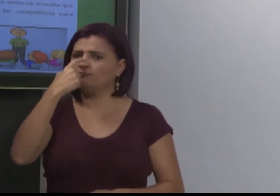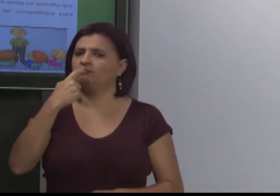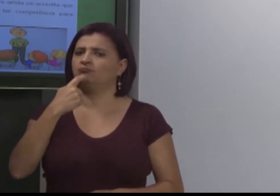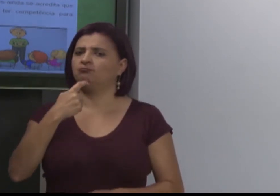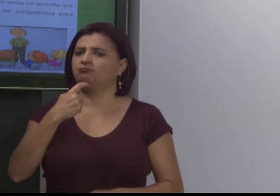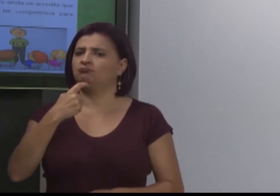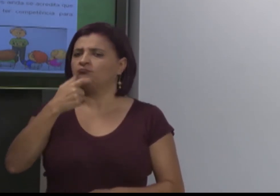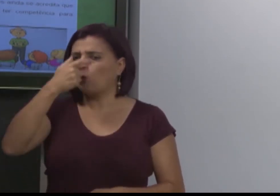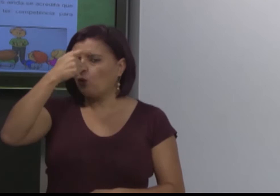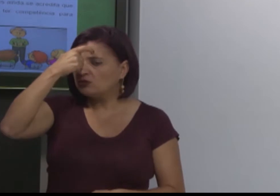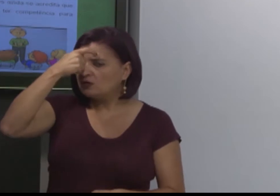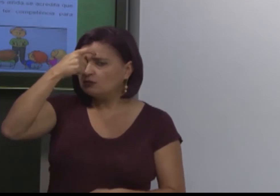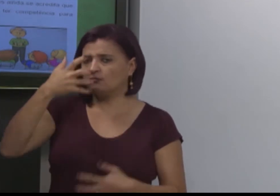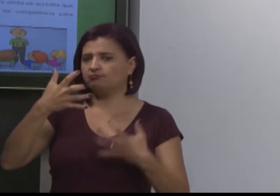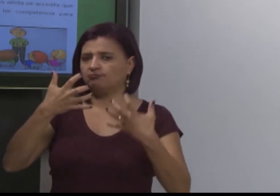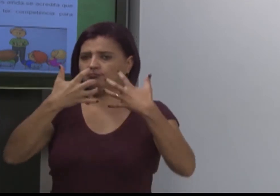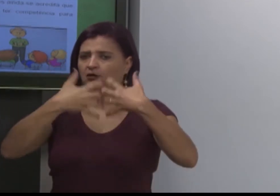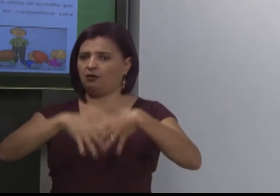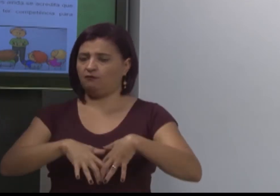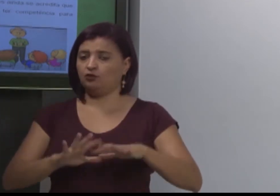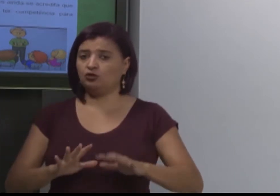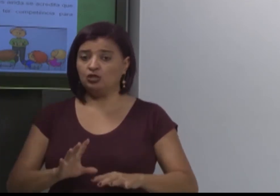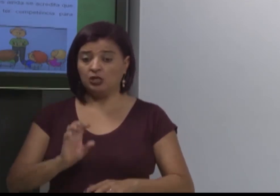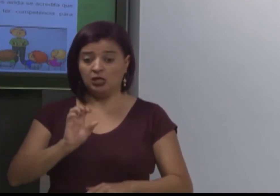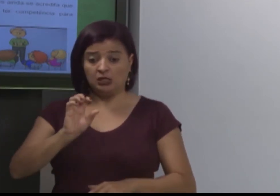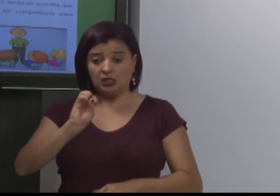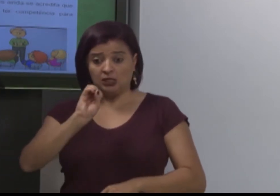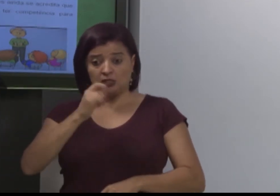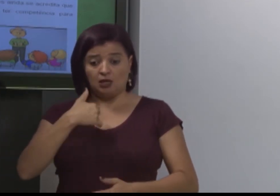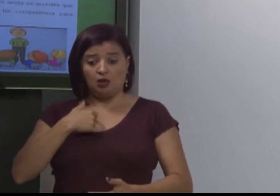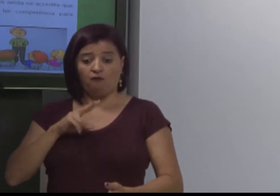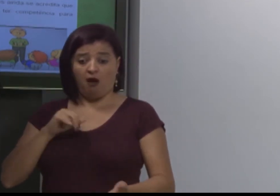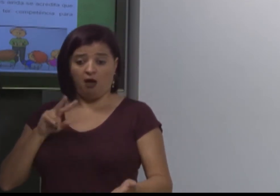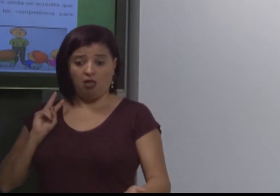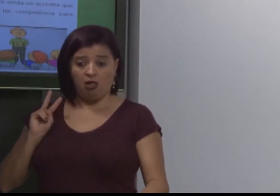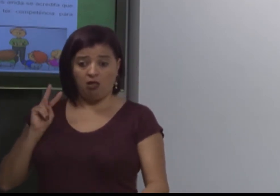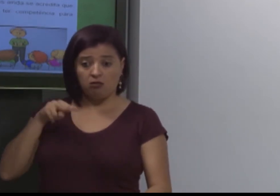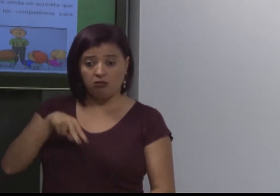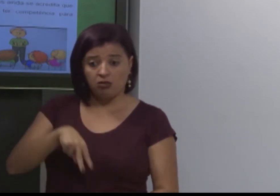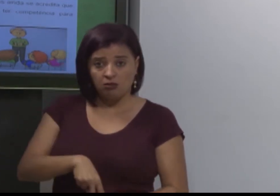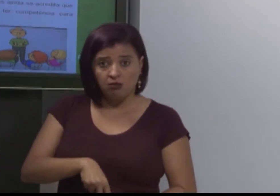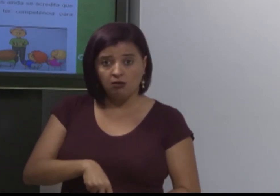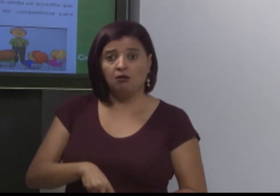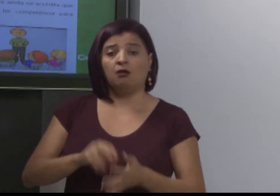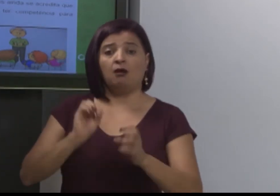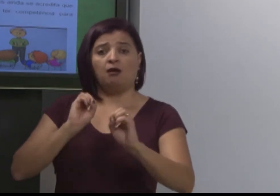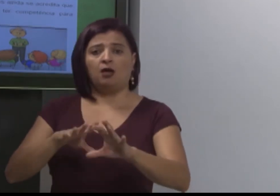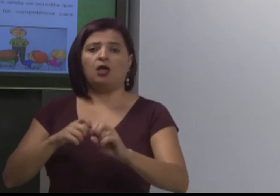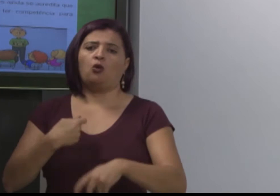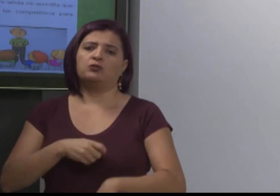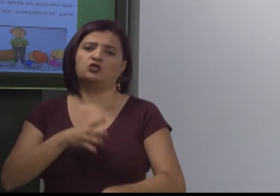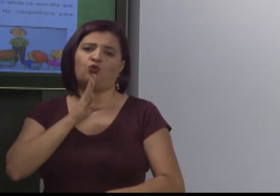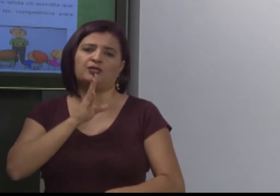Então, vocês surdos, pensem, tenham consciência que é necessário haver um perfil, reflitam sobre